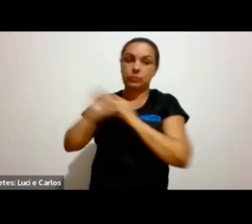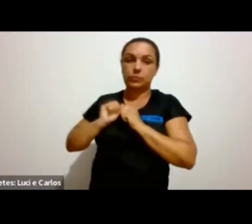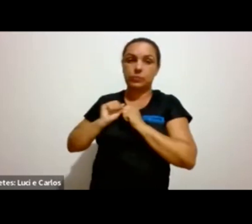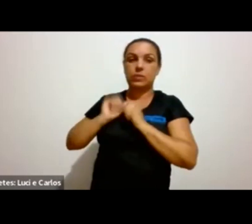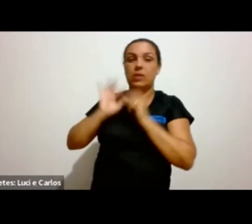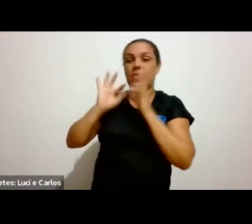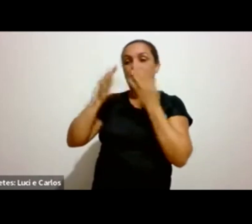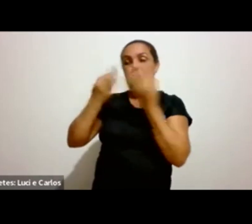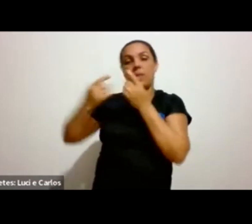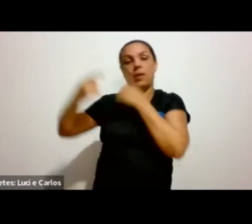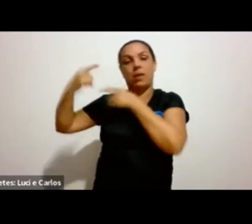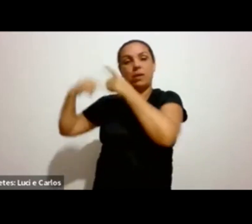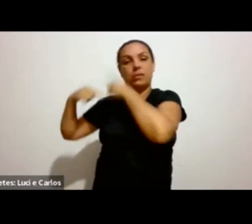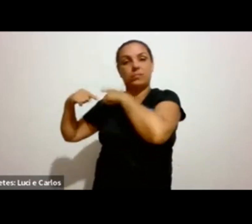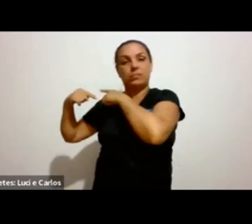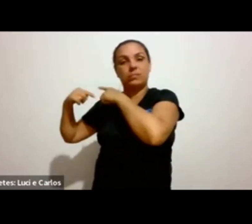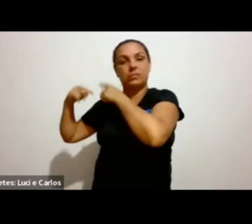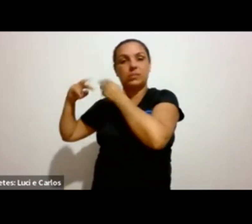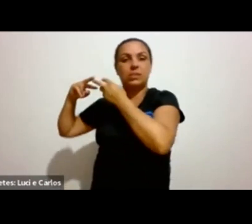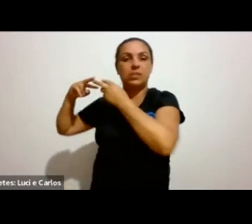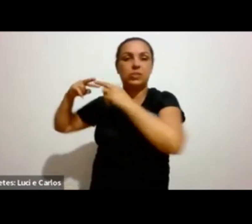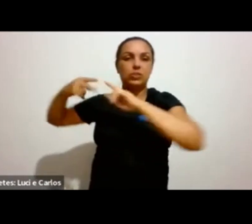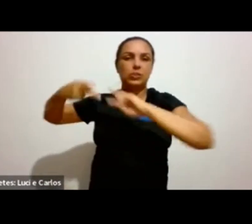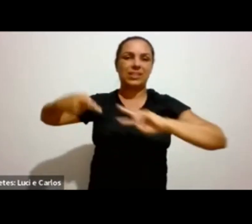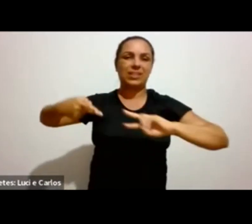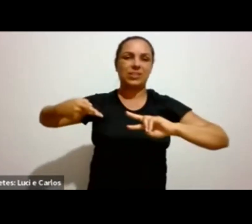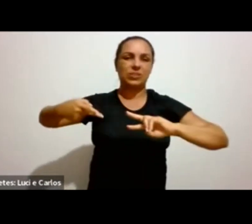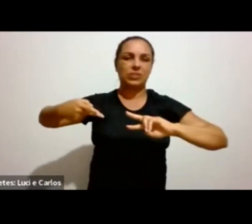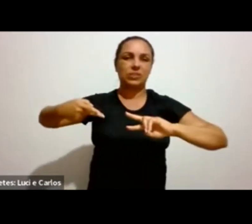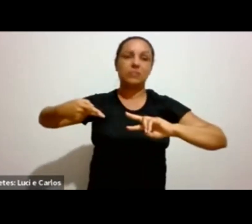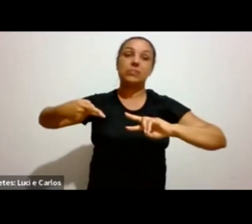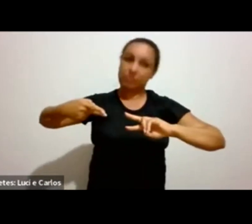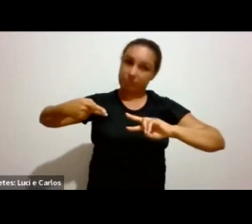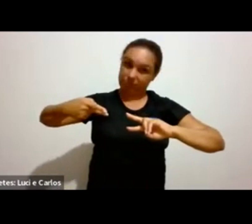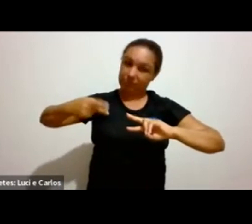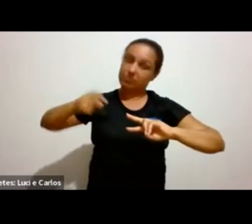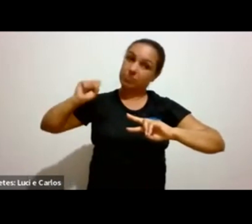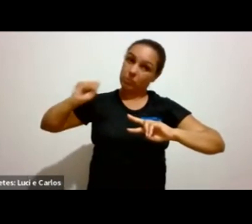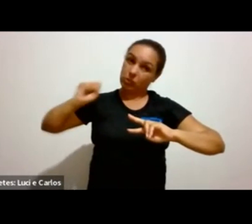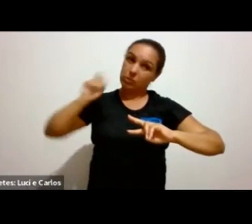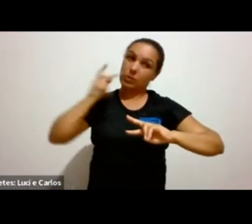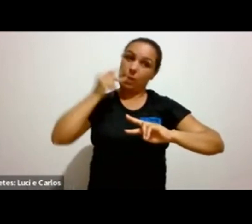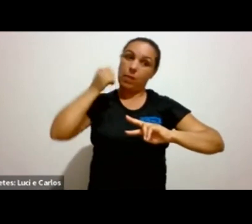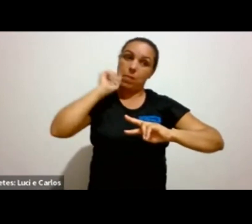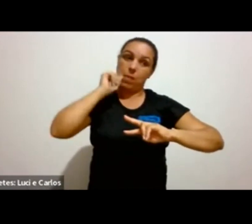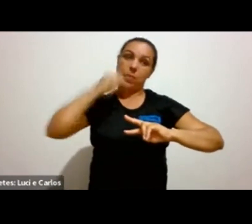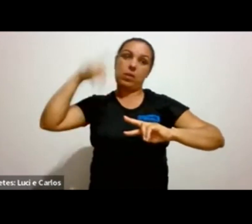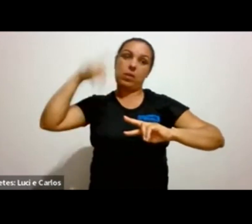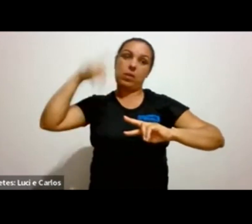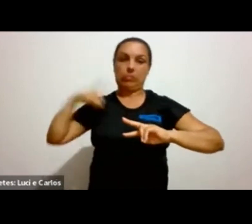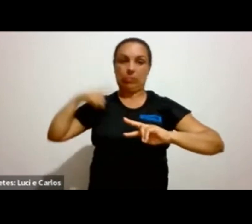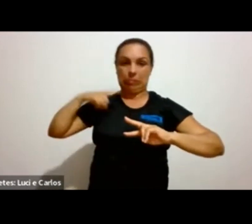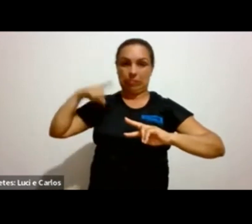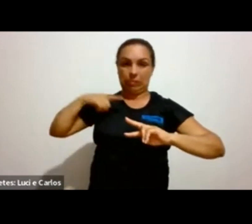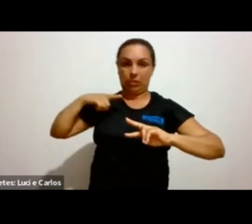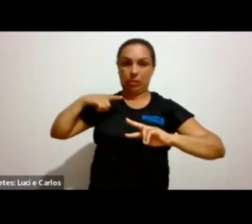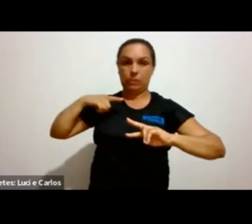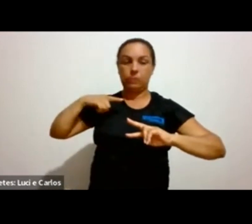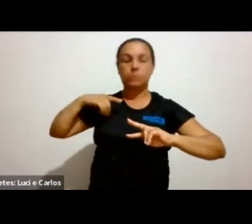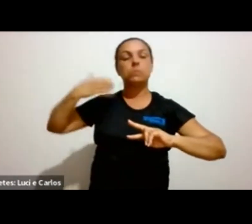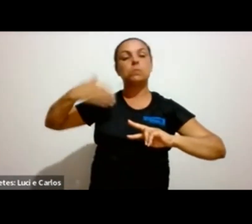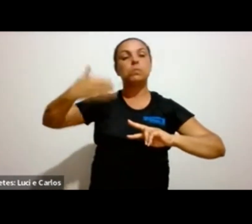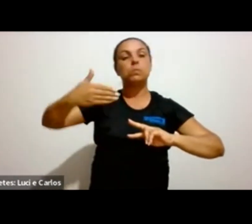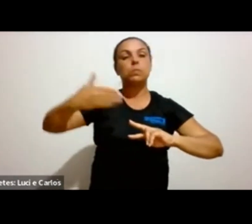epigenética. O que significa isso, Dalton? O ambiente onde vivemos, que acaba